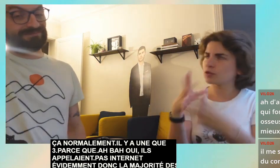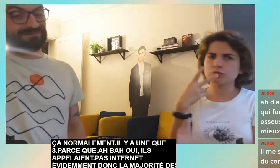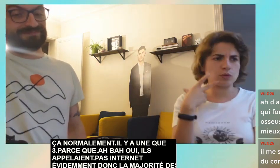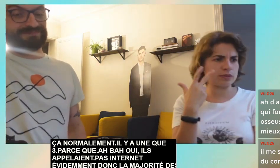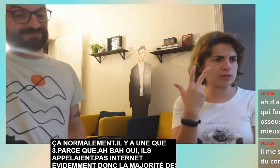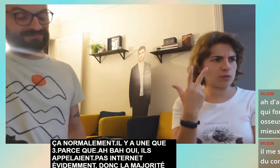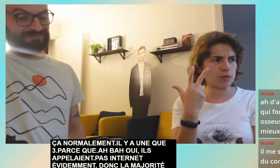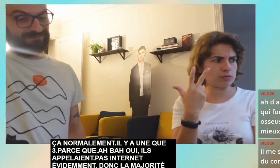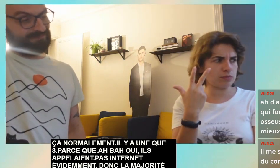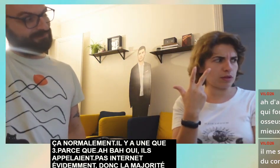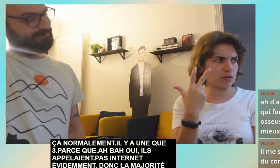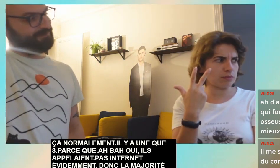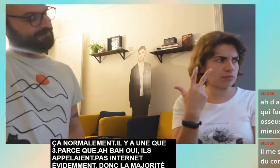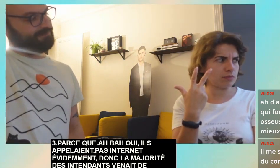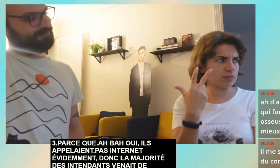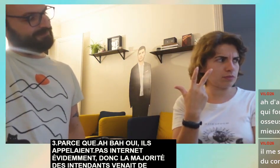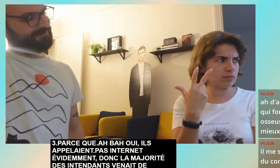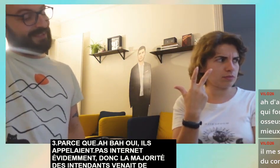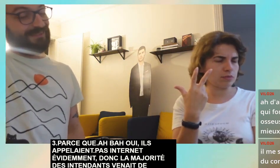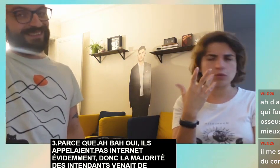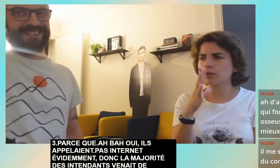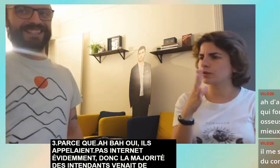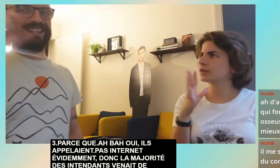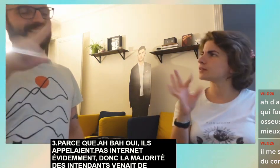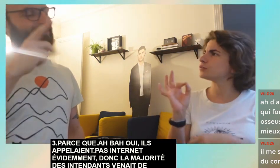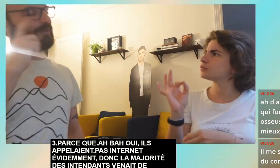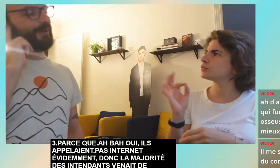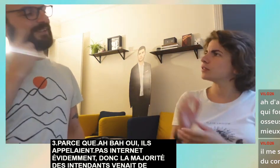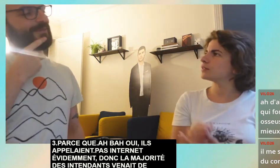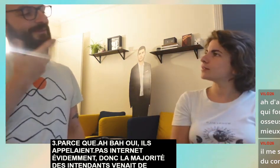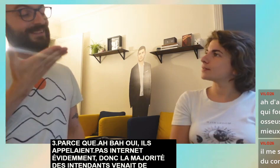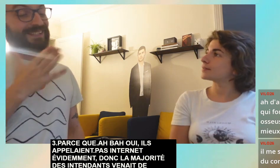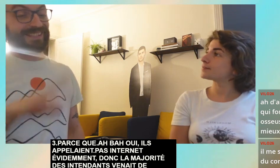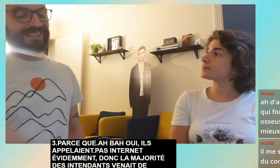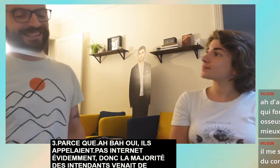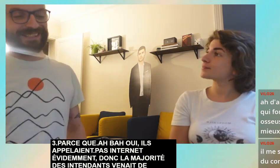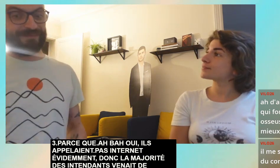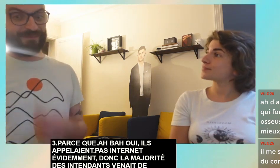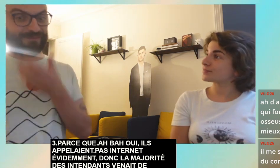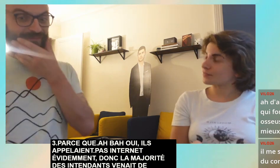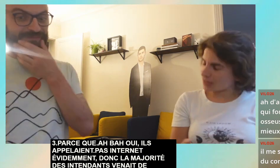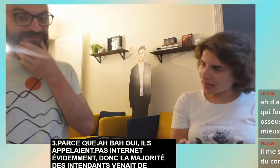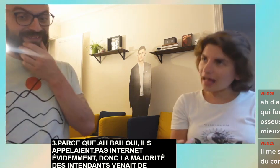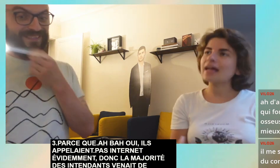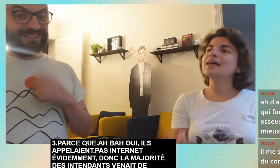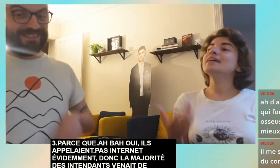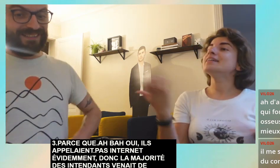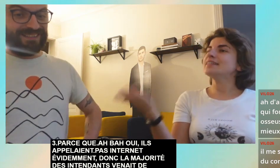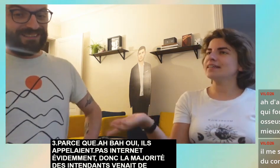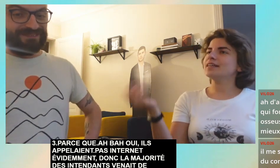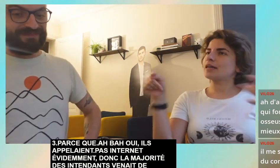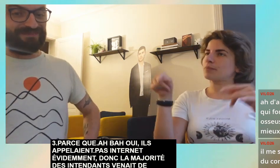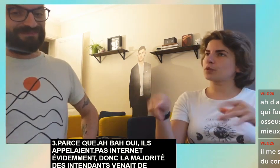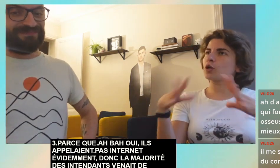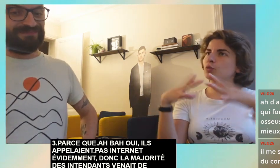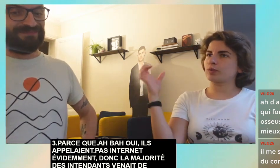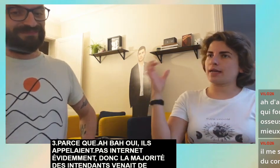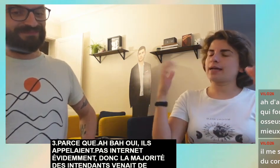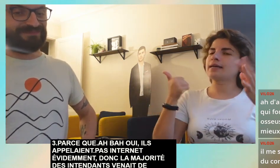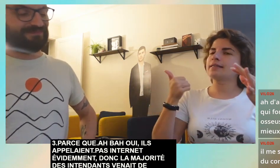Je crois que c'était 3 sourds, hein. 3 sourds, c'est fou. Voilà. Et pendant le congrès, il y